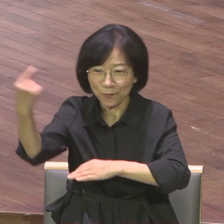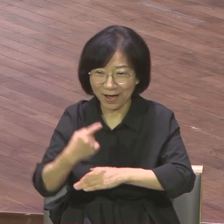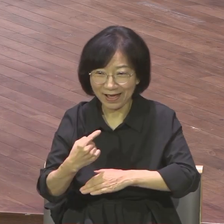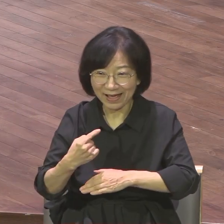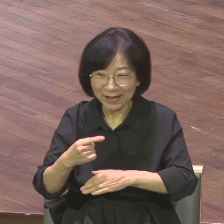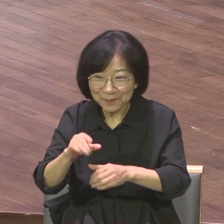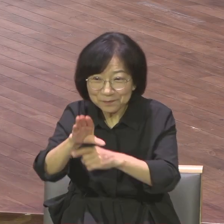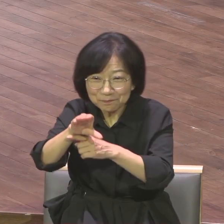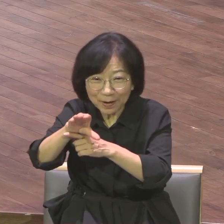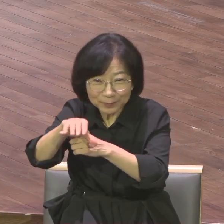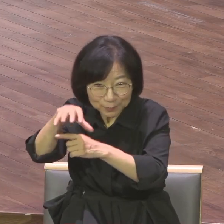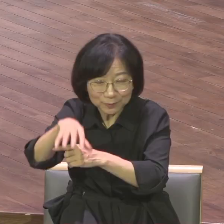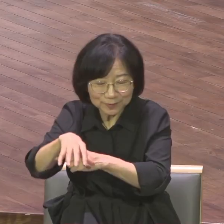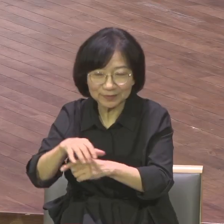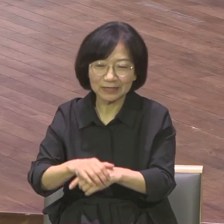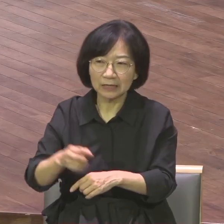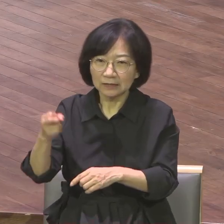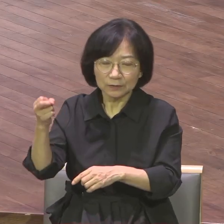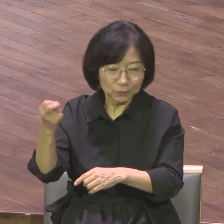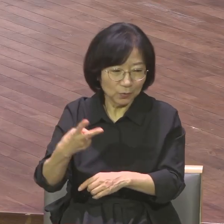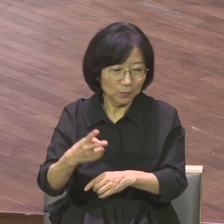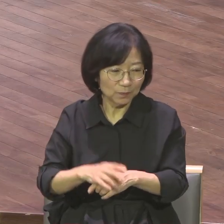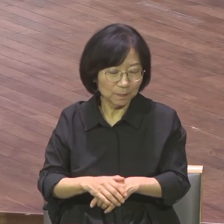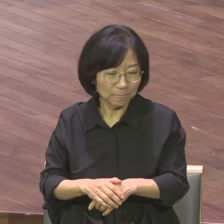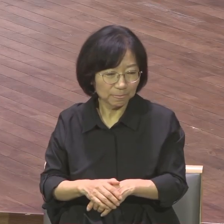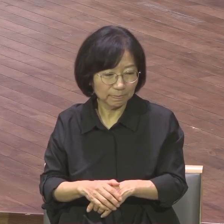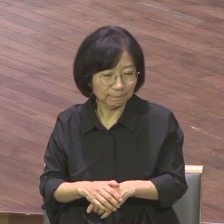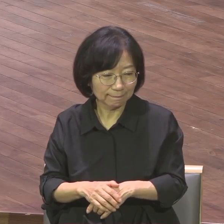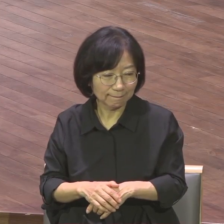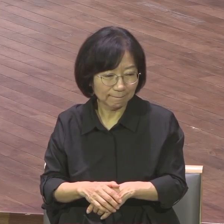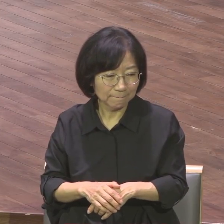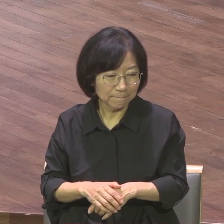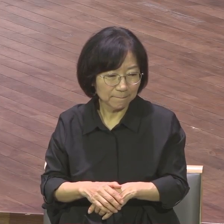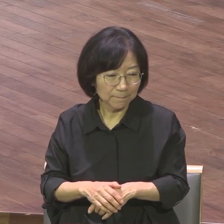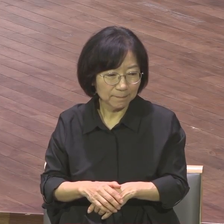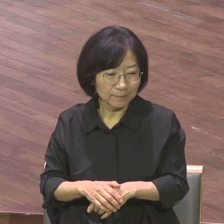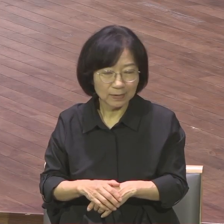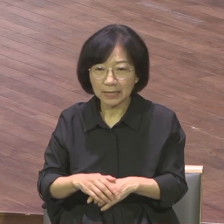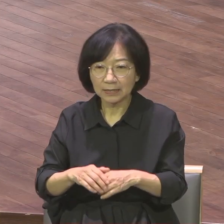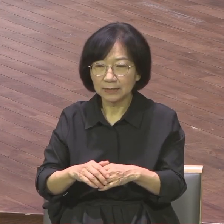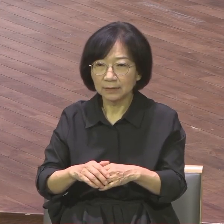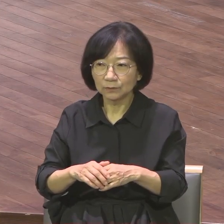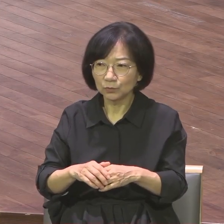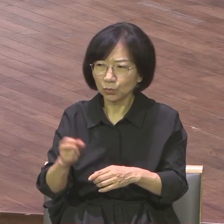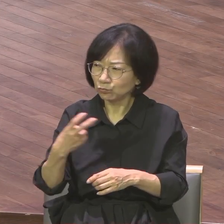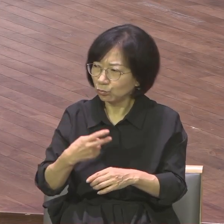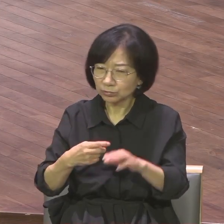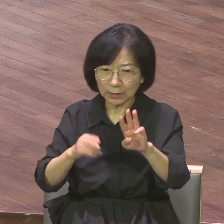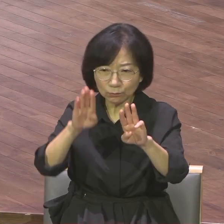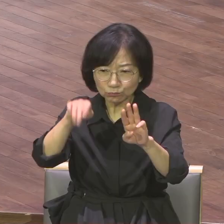이번에는 뭐 그보다 더 큰 데서 또 그렇게 뭐 3부 찬양대 하겠다네.